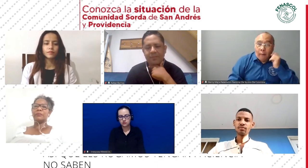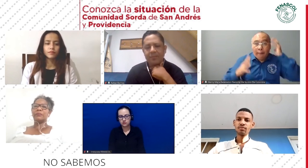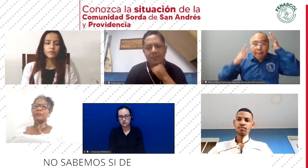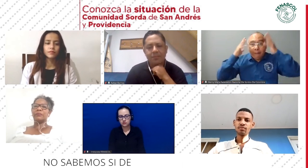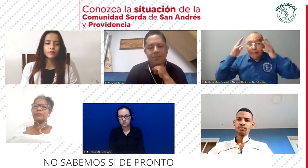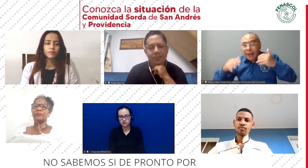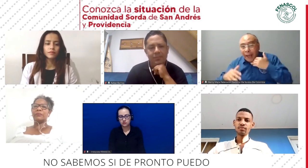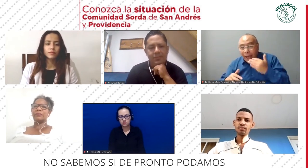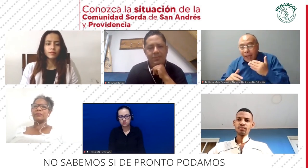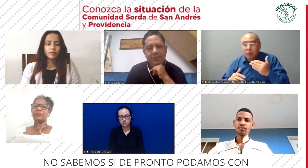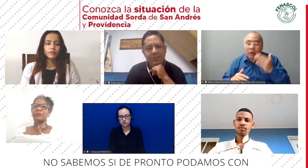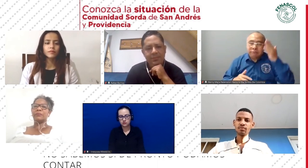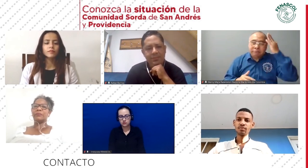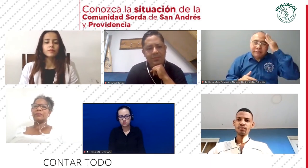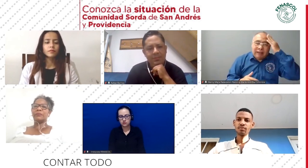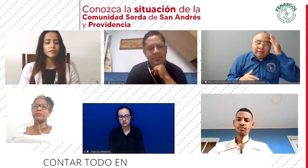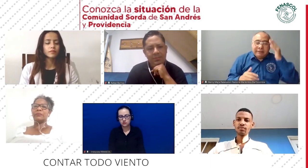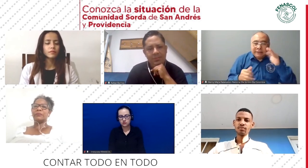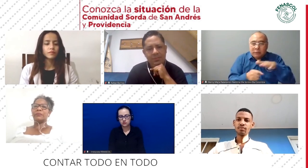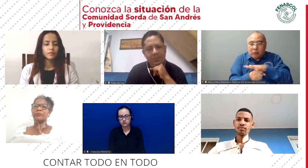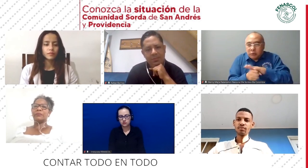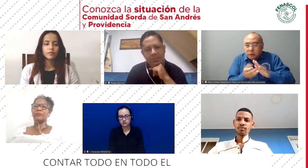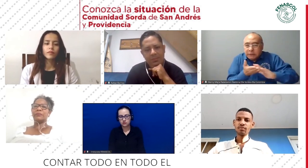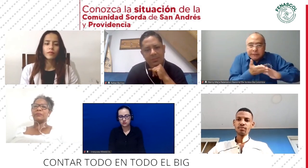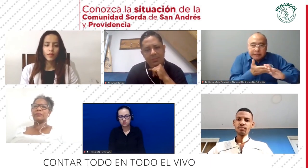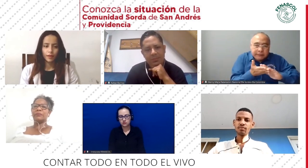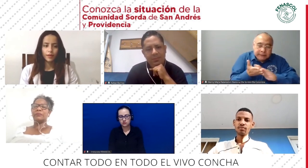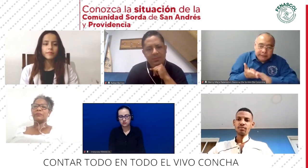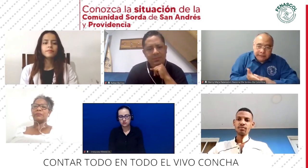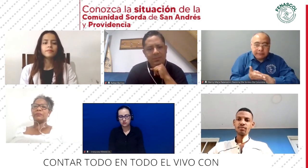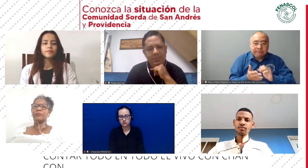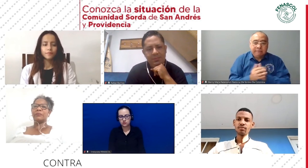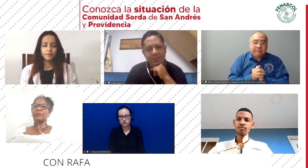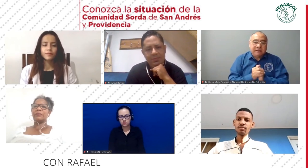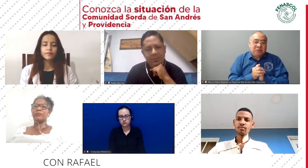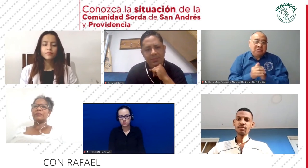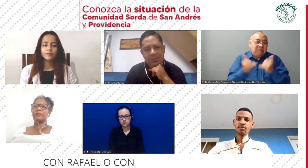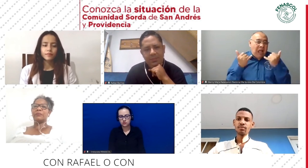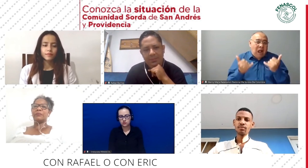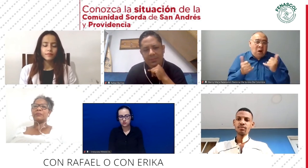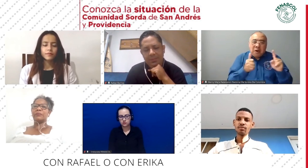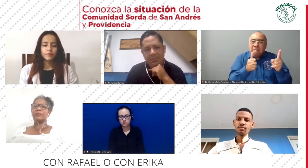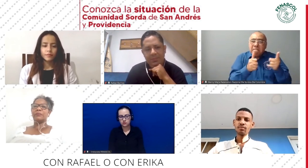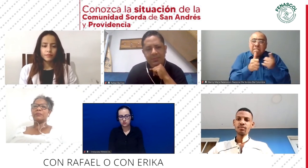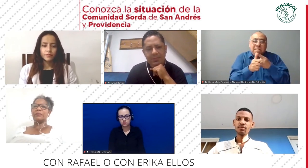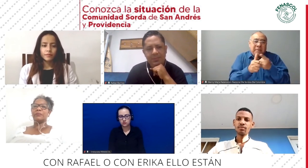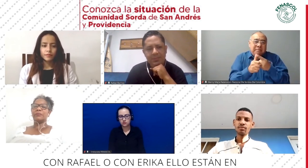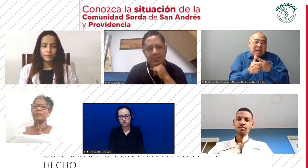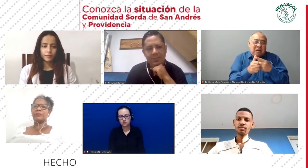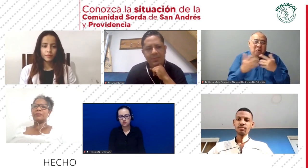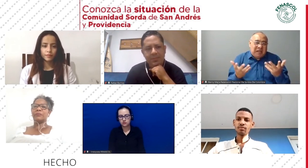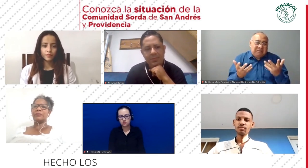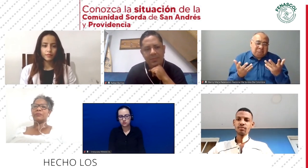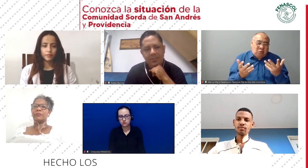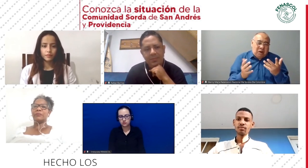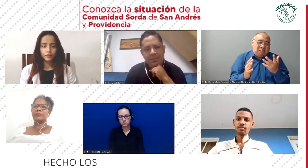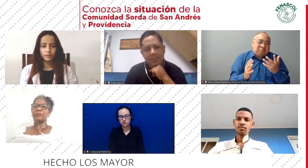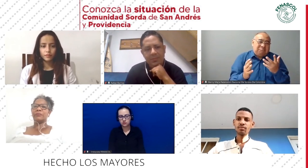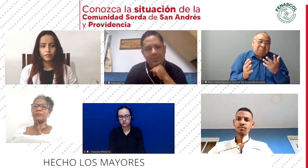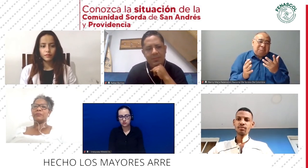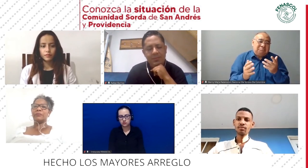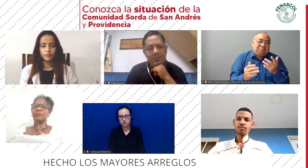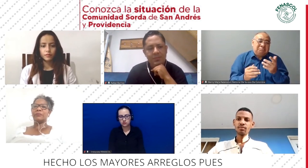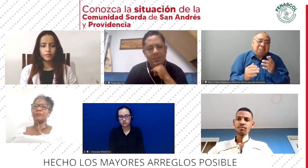sabemos si de pronto podemos contar todo en todo el vivo con sanz con rafael o con erika ellos han hecho los mayores